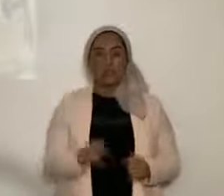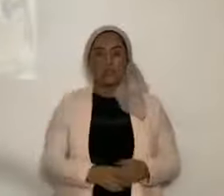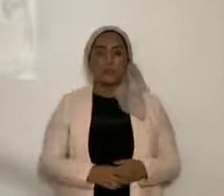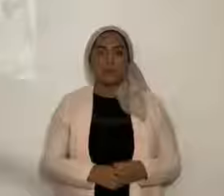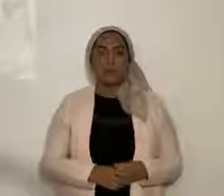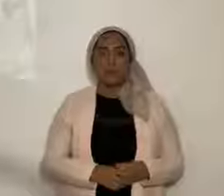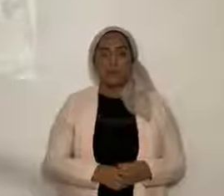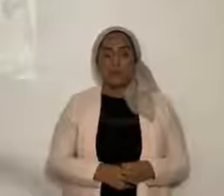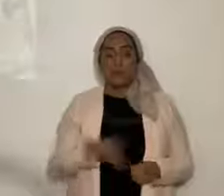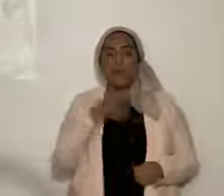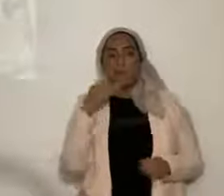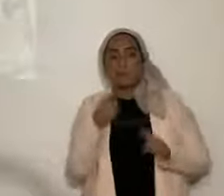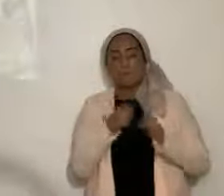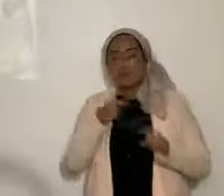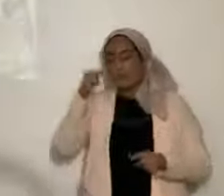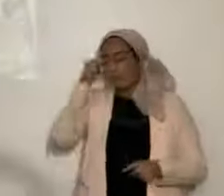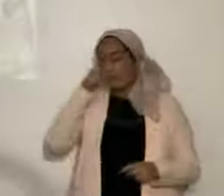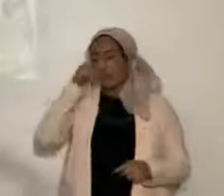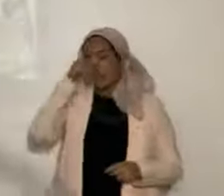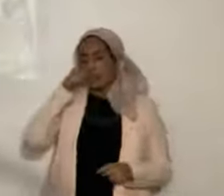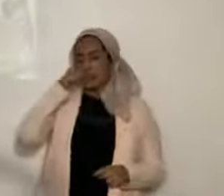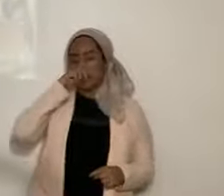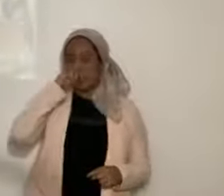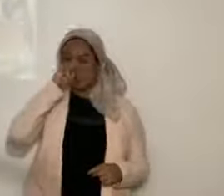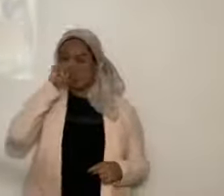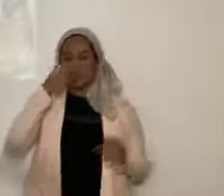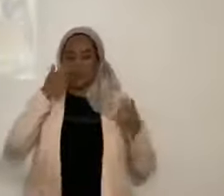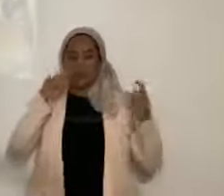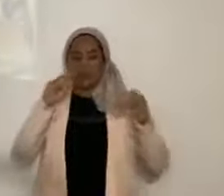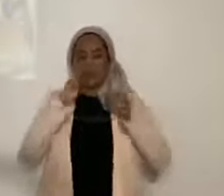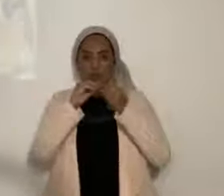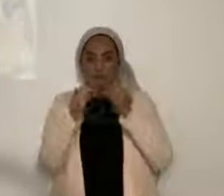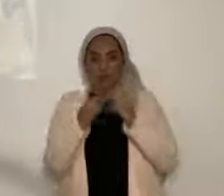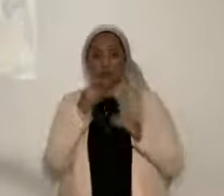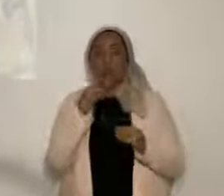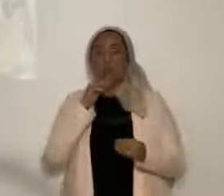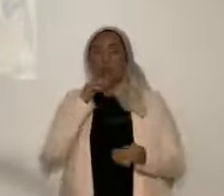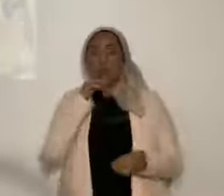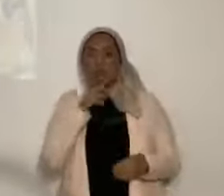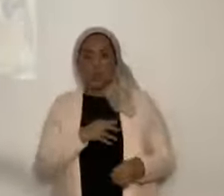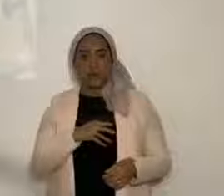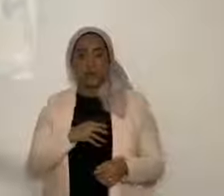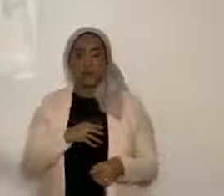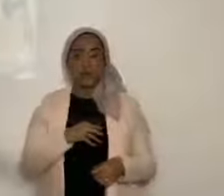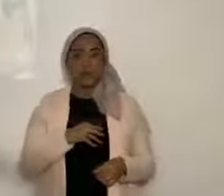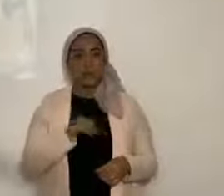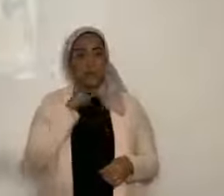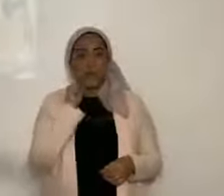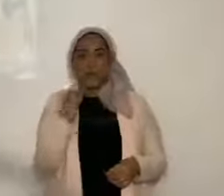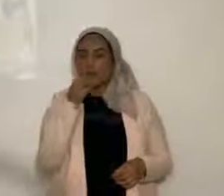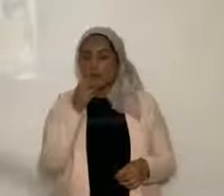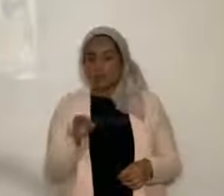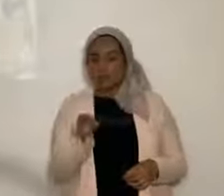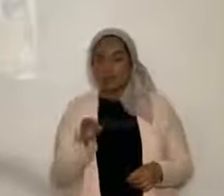Y de los griegos piadosos, gran número, y mujeres nobles, no